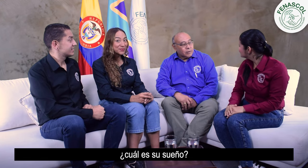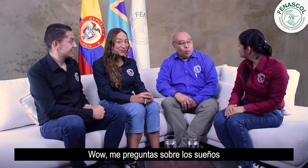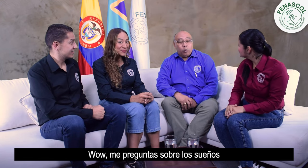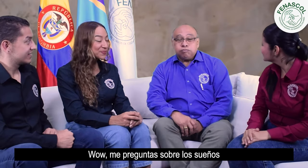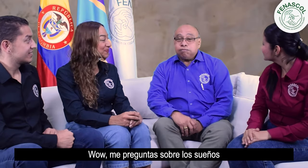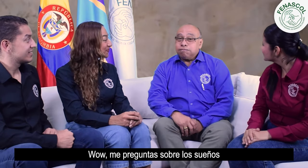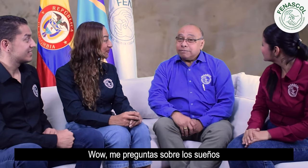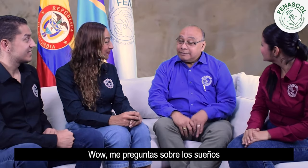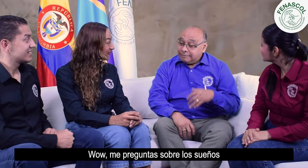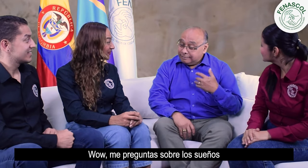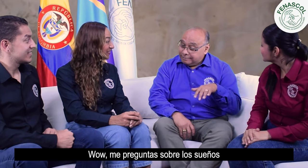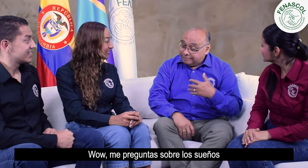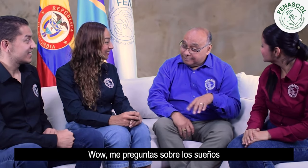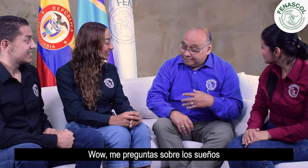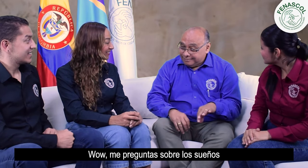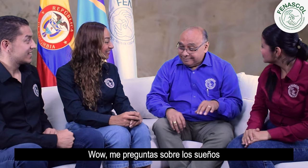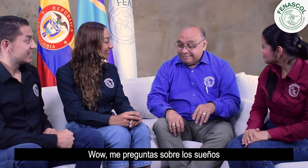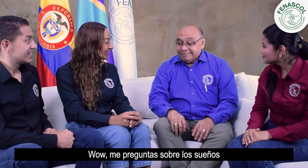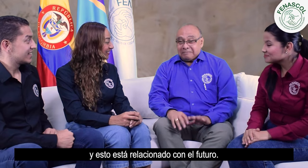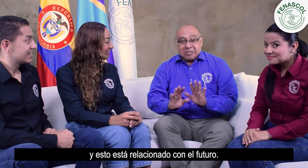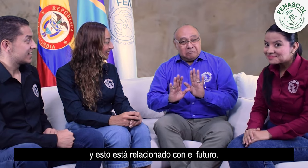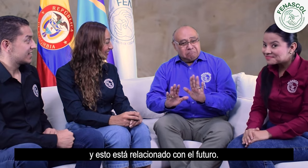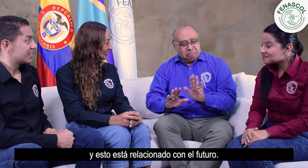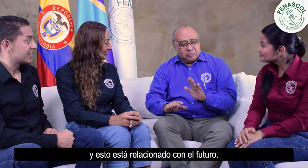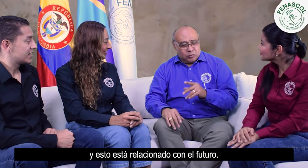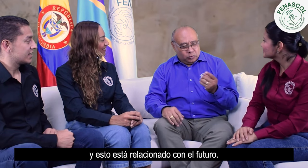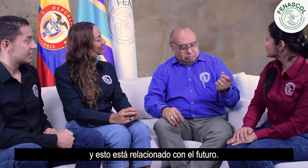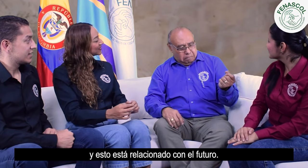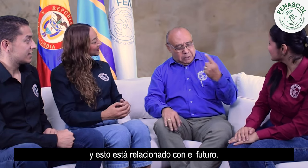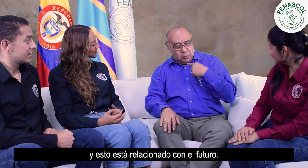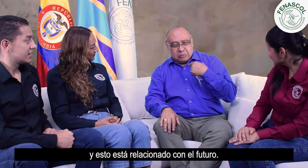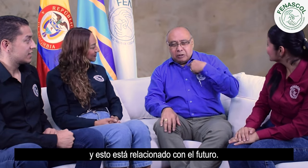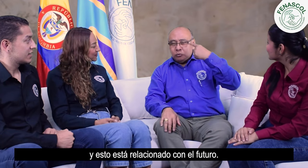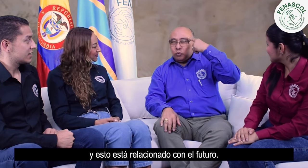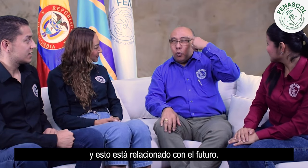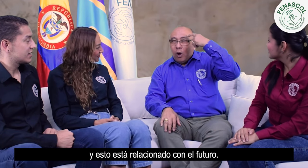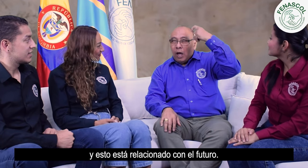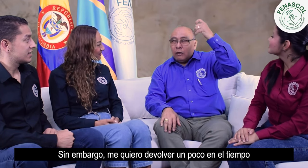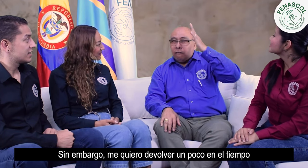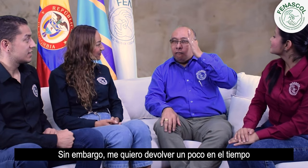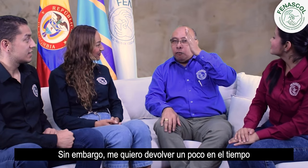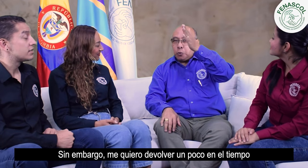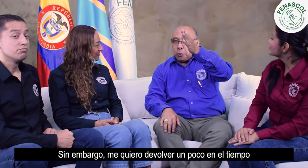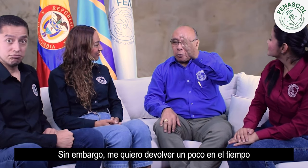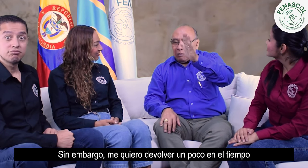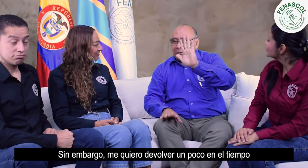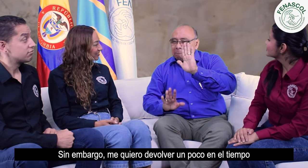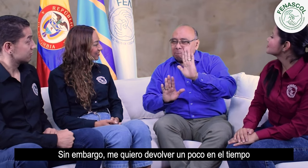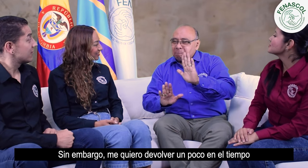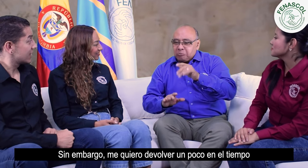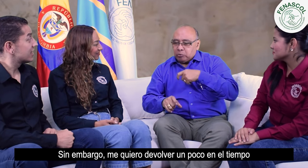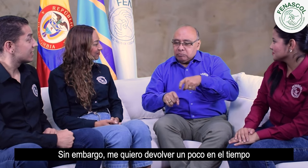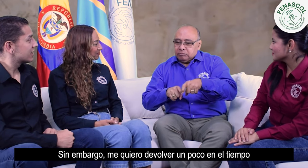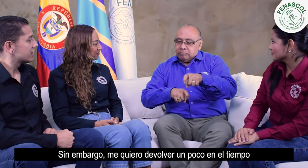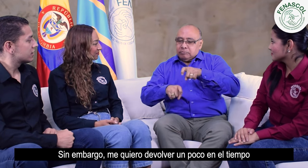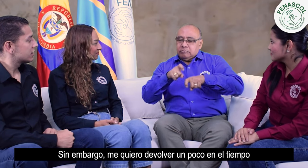¡Wow! Me pregunta sobre los sueños y esto está relacionado con el futuro. Sin embargo, me quiero devolver un poco en el tiempo.